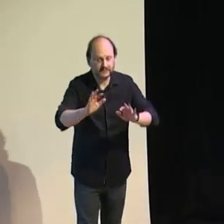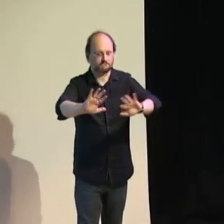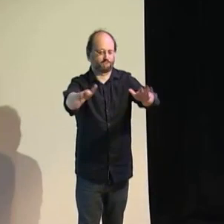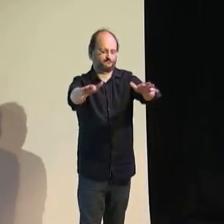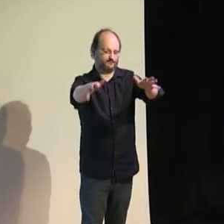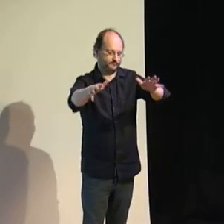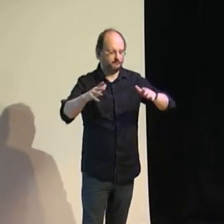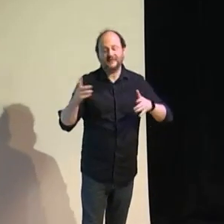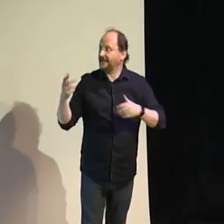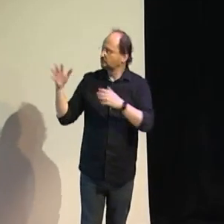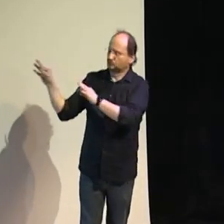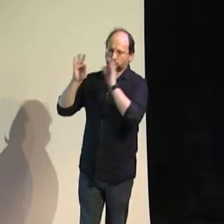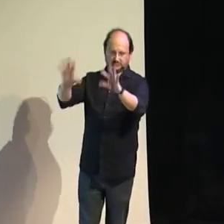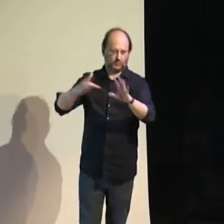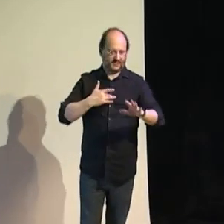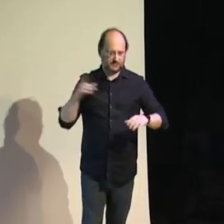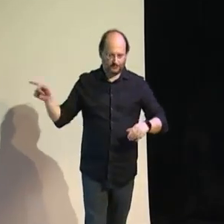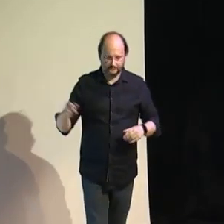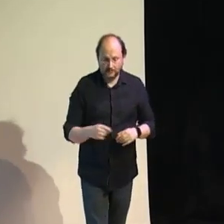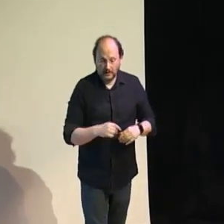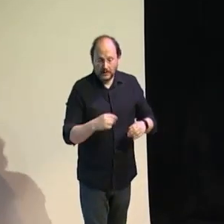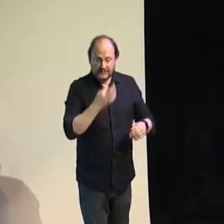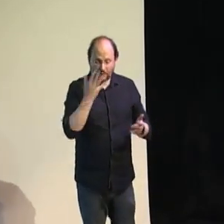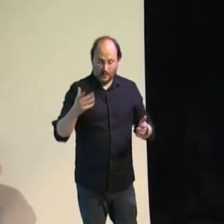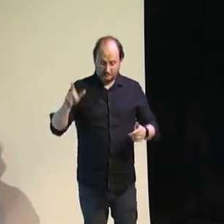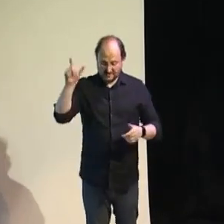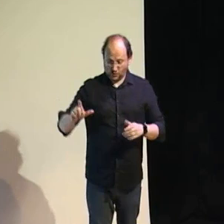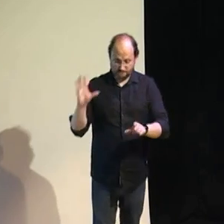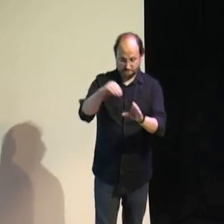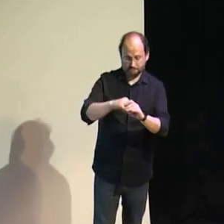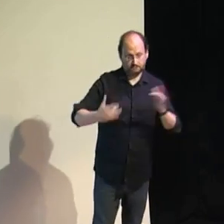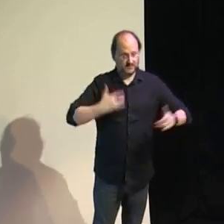Donc il est dit que, alors bon, c'est pas forcément une citation très